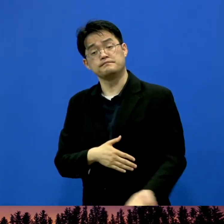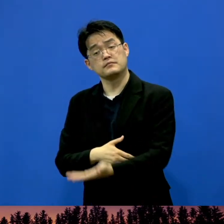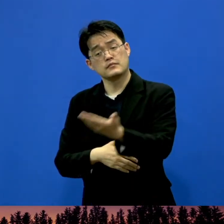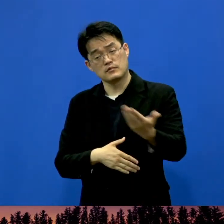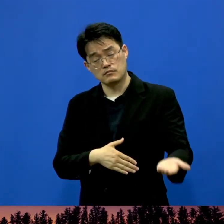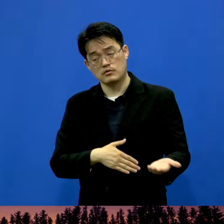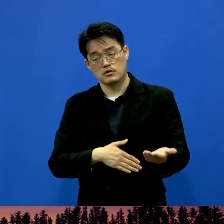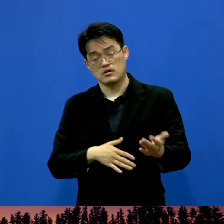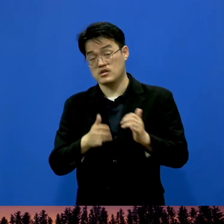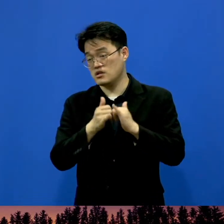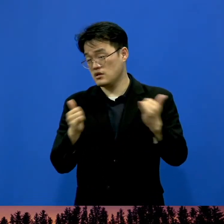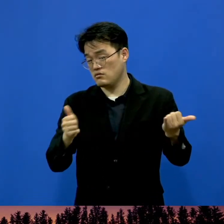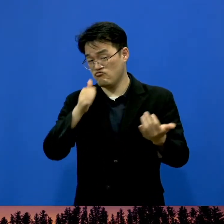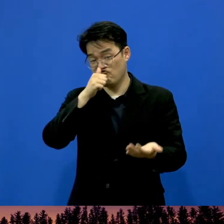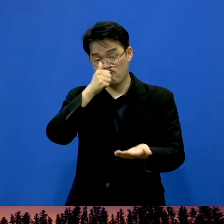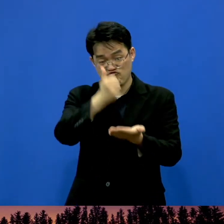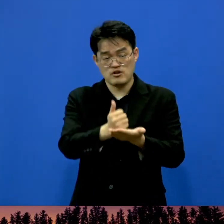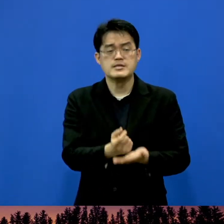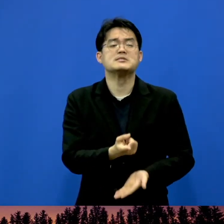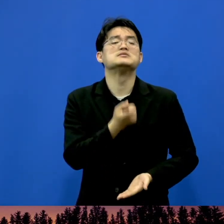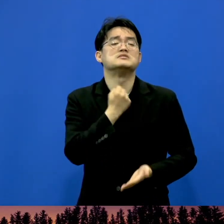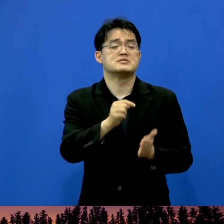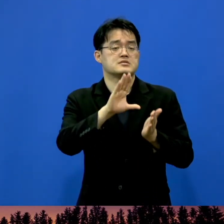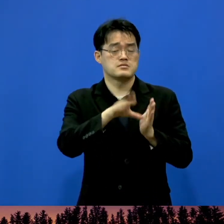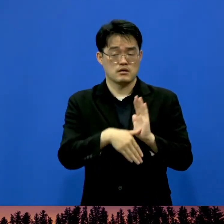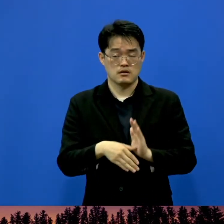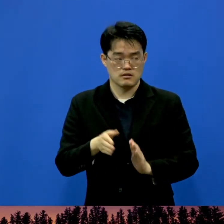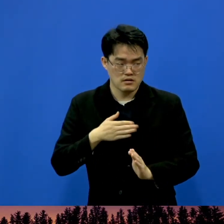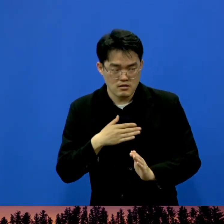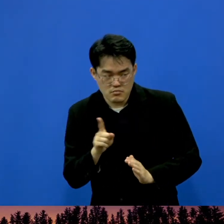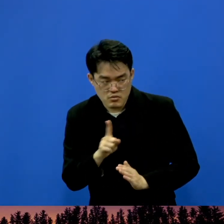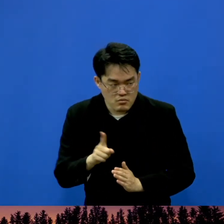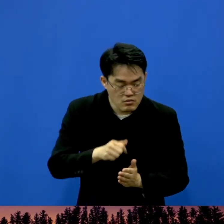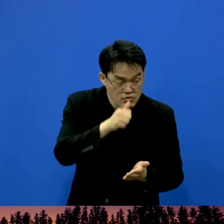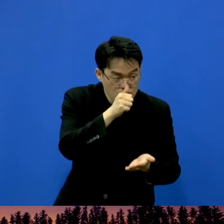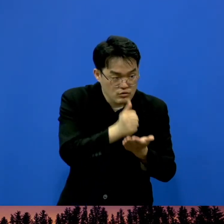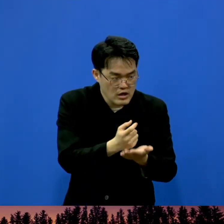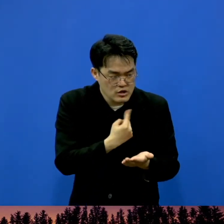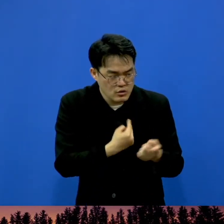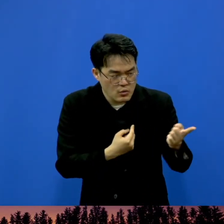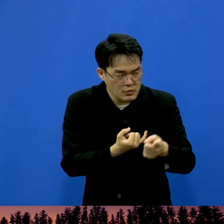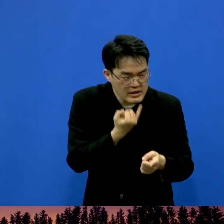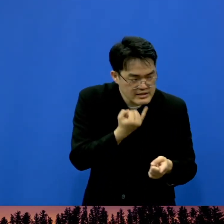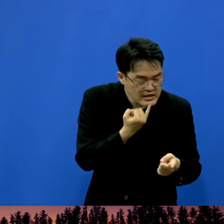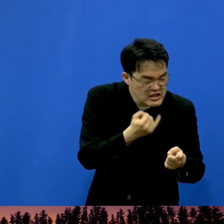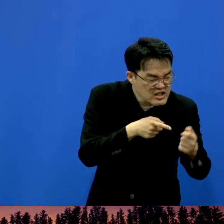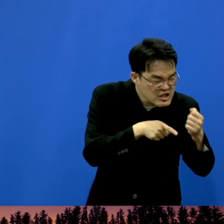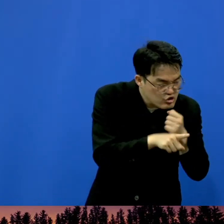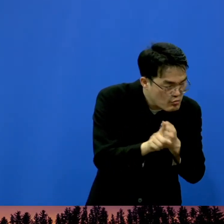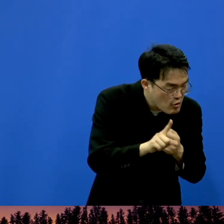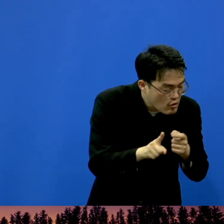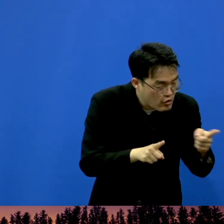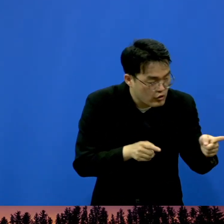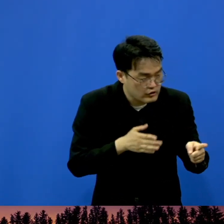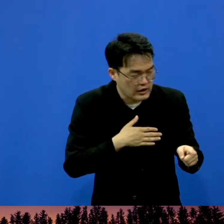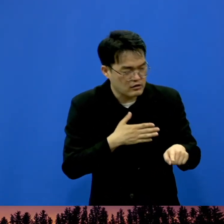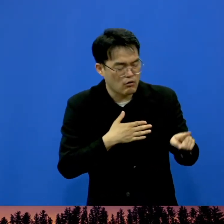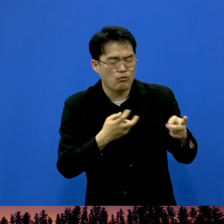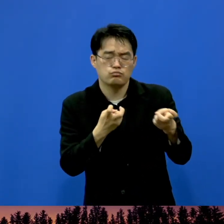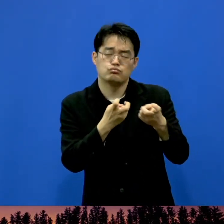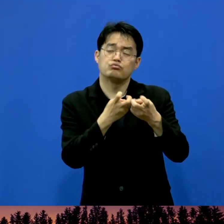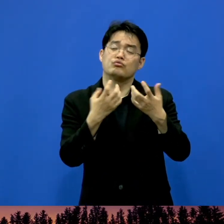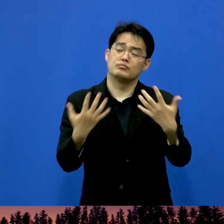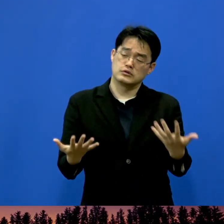짓지 않습니다. 죄를 지어도 합리성을 찾아요. 죄의 정당성을 확보하는 거죠. 나는 그렇게 할